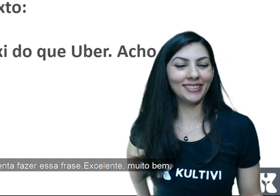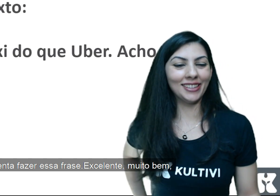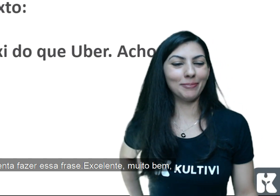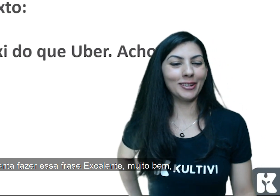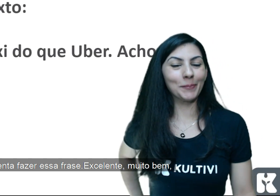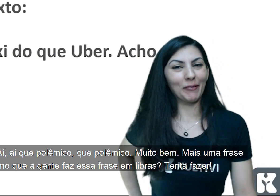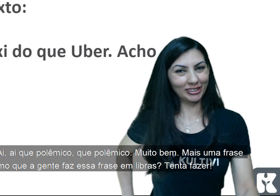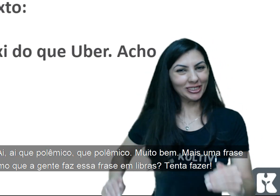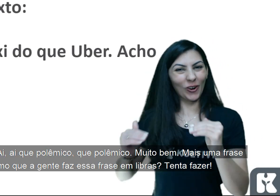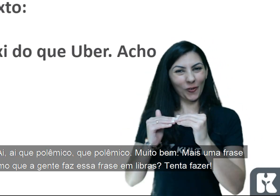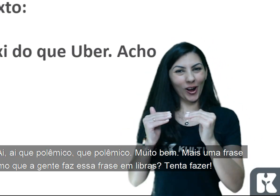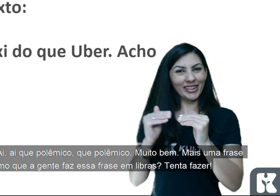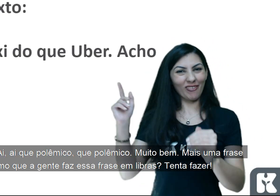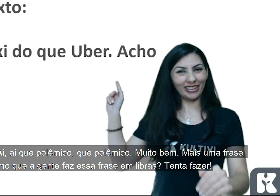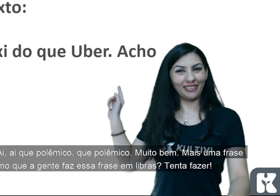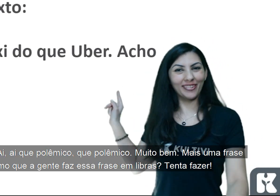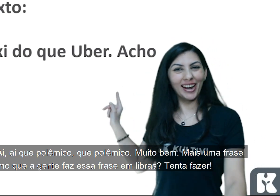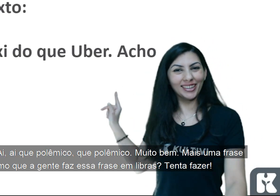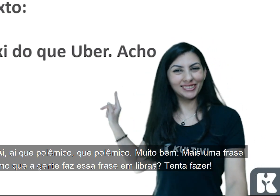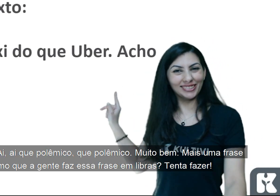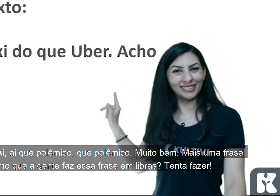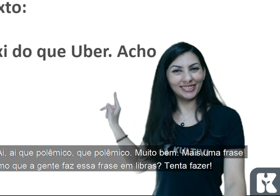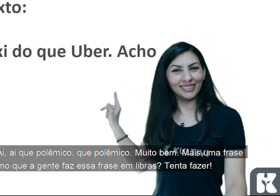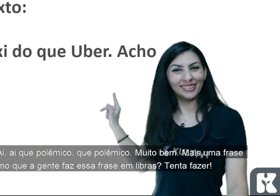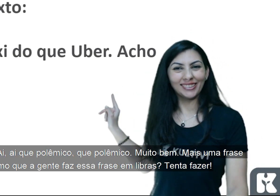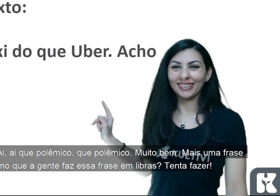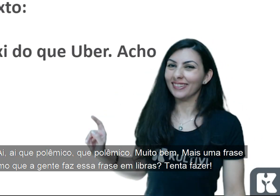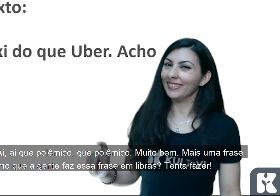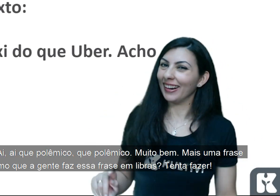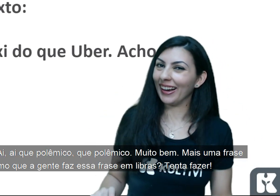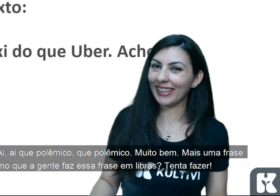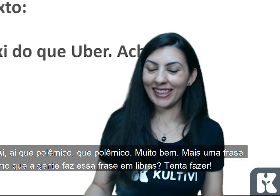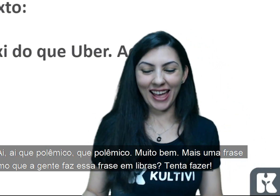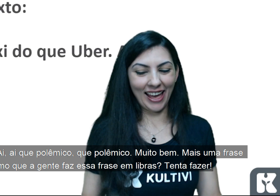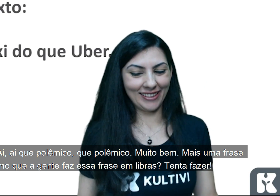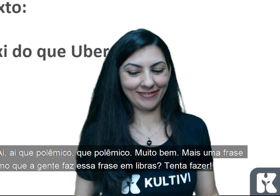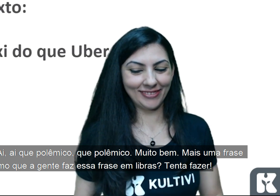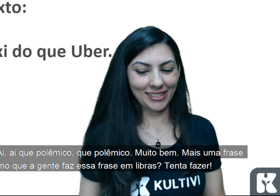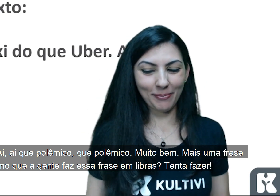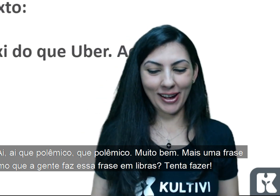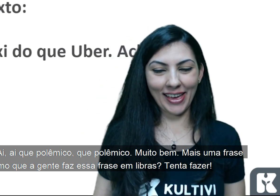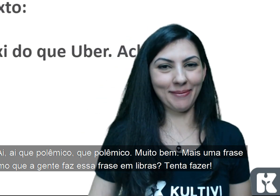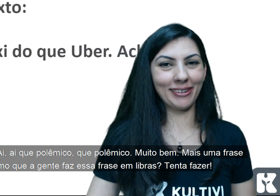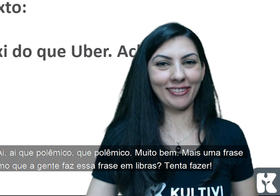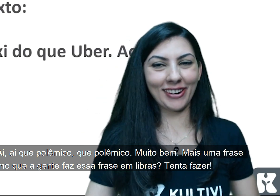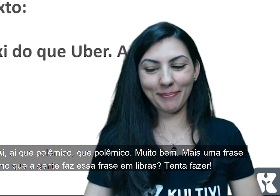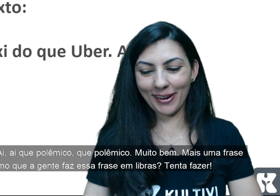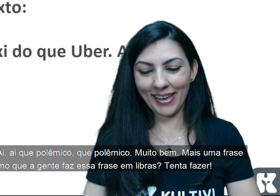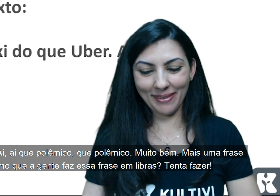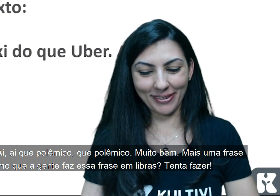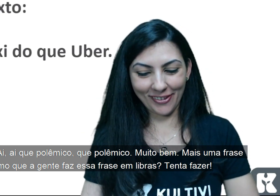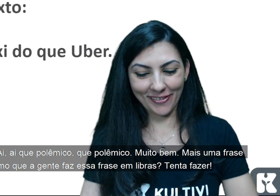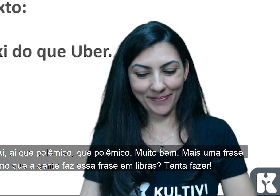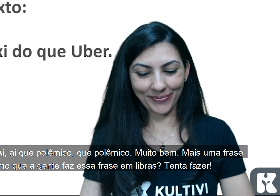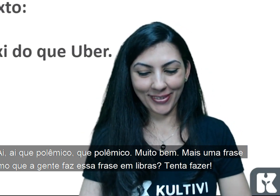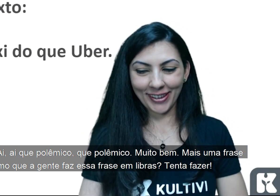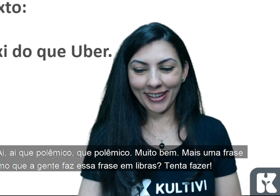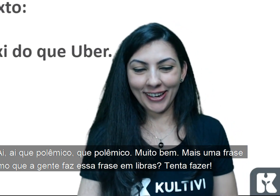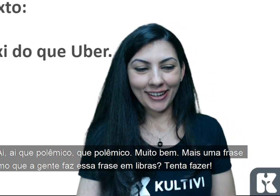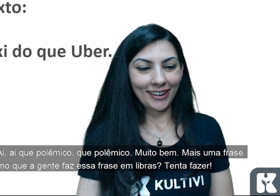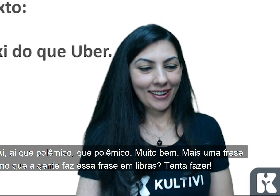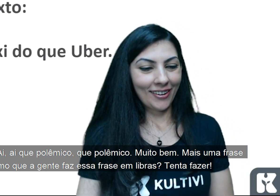Excelente Muito bem Vocês concordam com essa frase? Ai, ai, ai Que polêmico Que polêmico